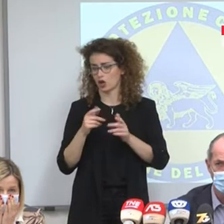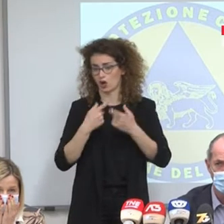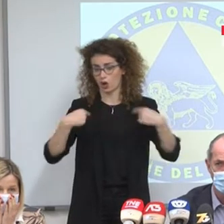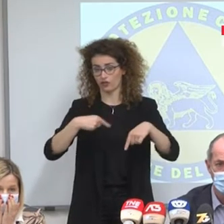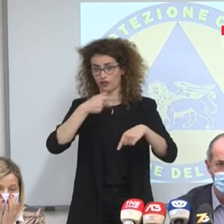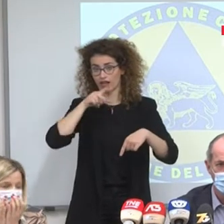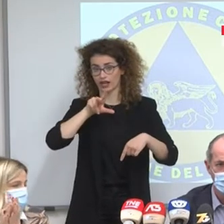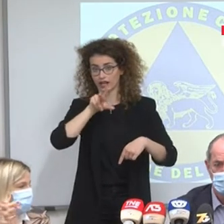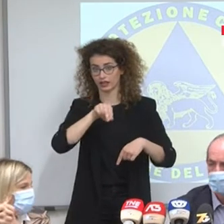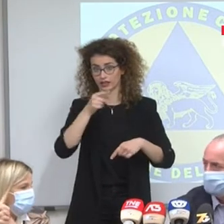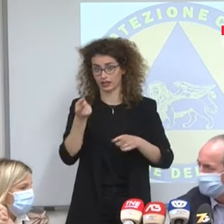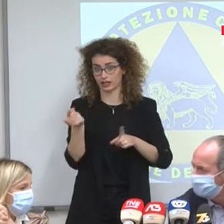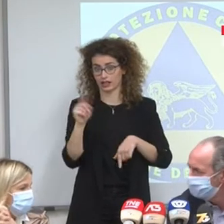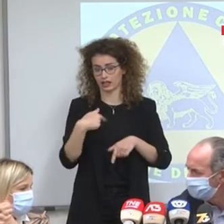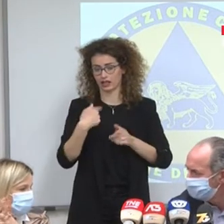conferenza stampa. Ok.